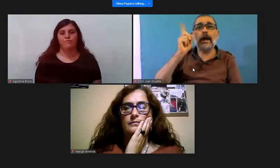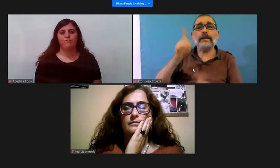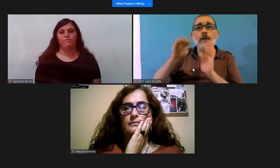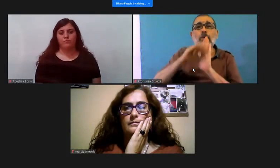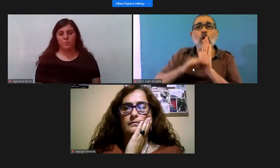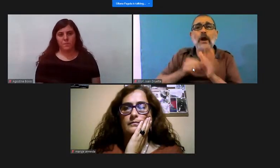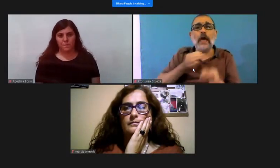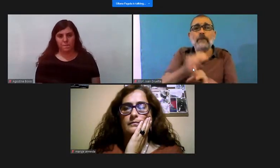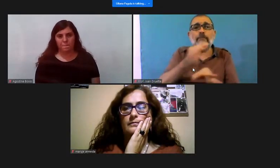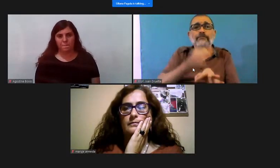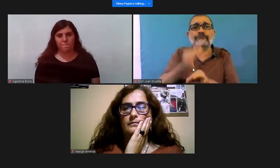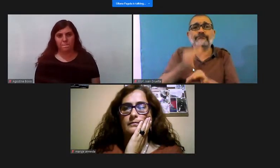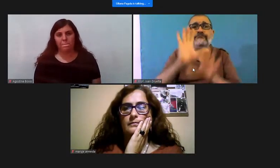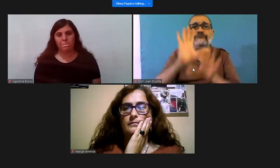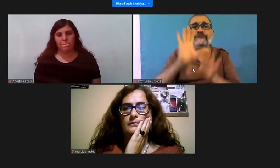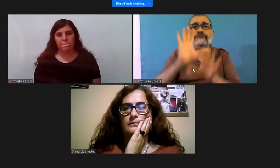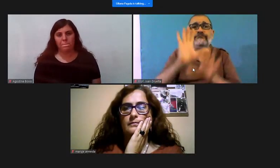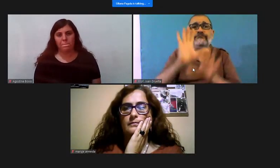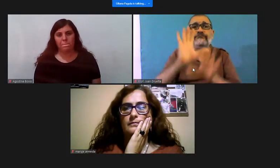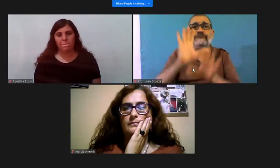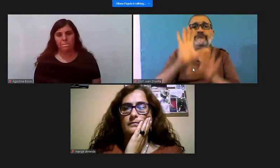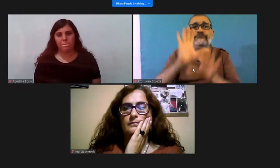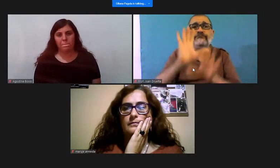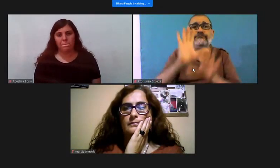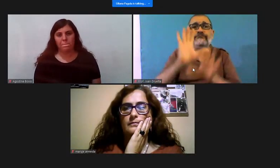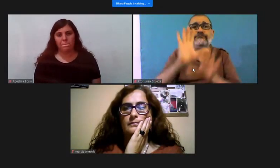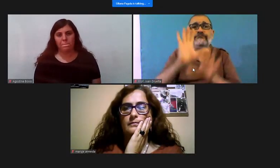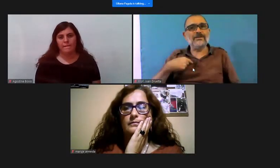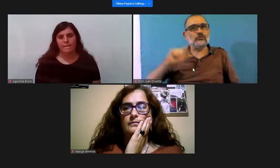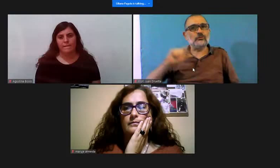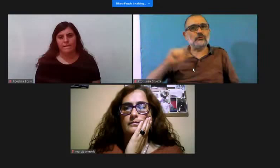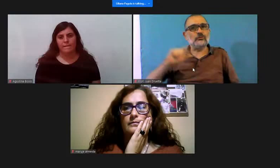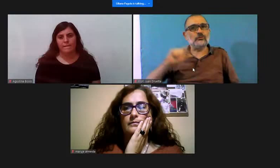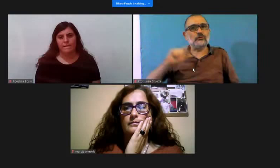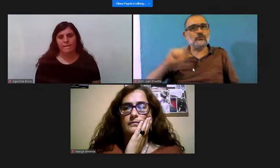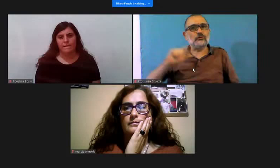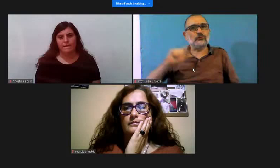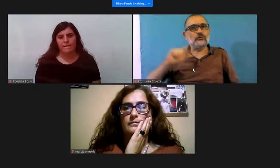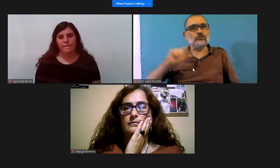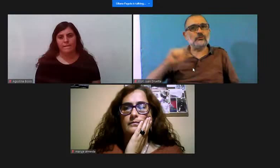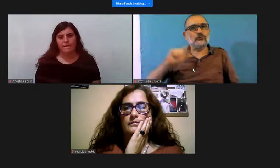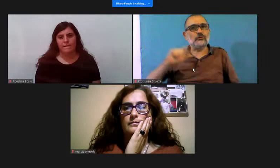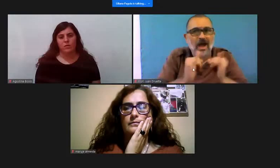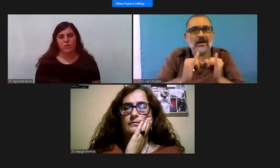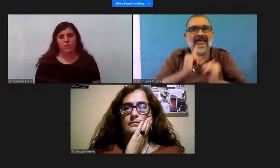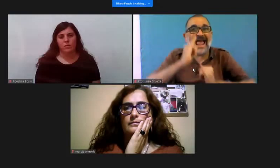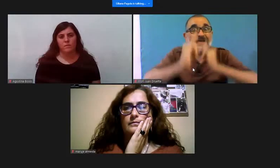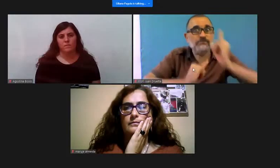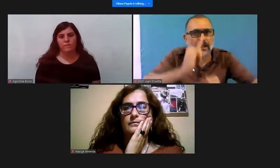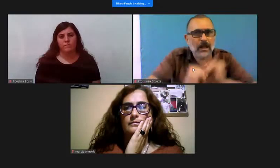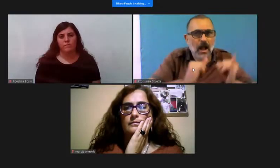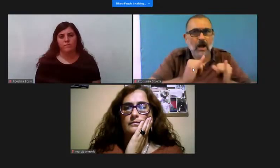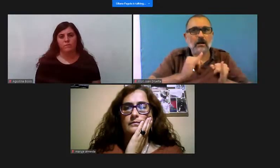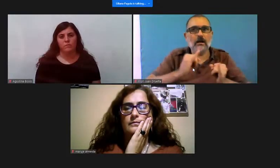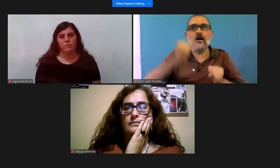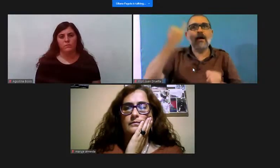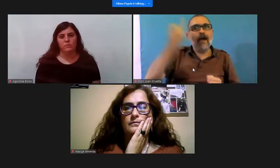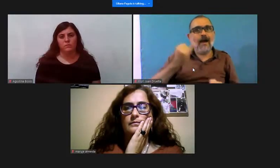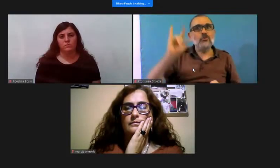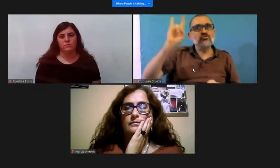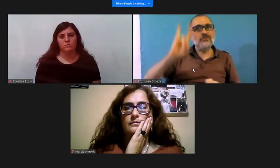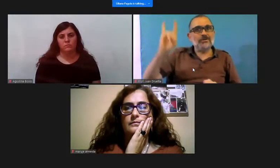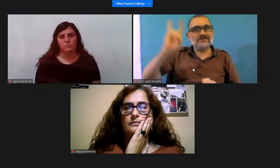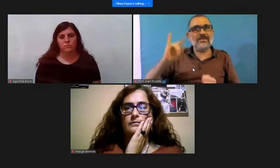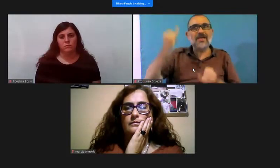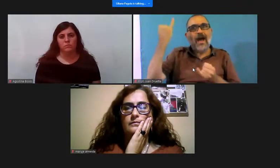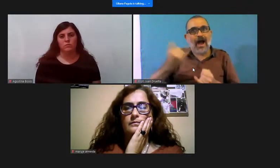de referente en lo que se refiere a docente para enseñar contenidos curriculares, sino también como personas sordas para poder